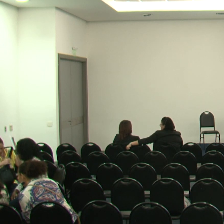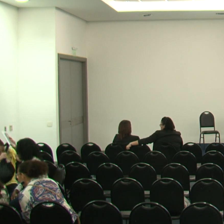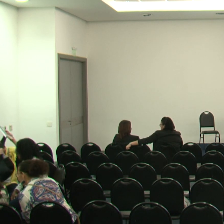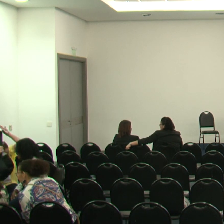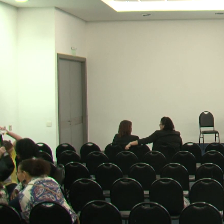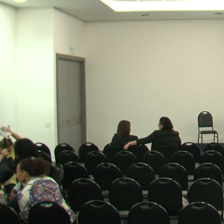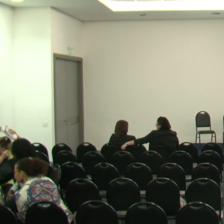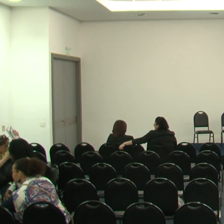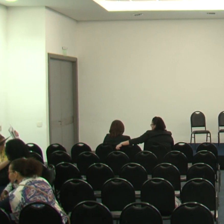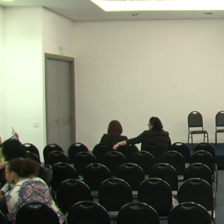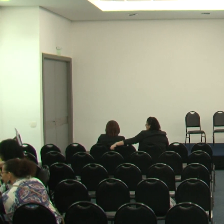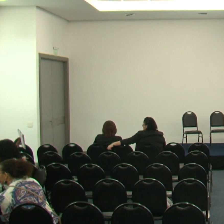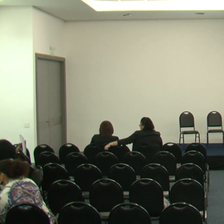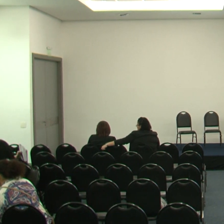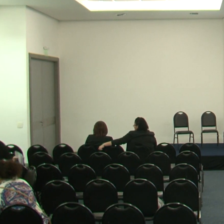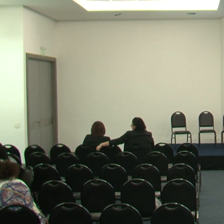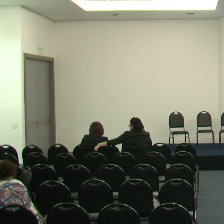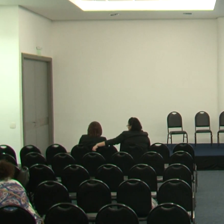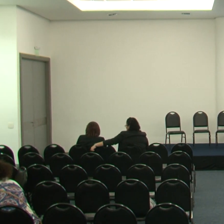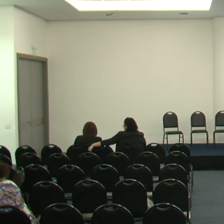escola tá definido para vocês.